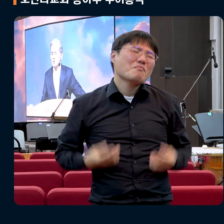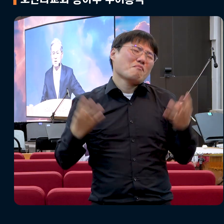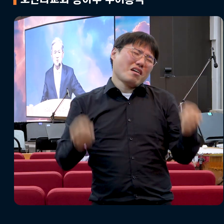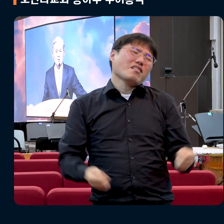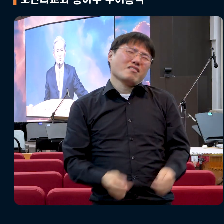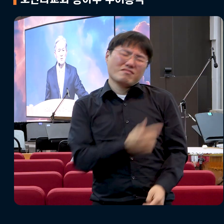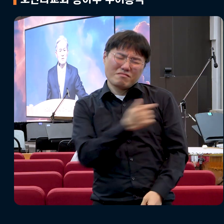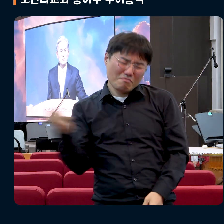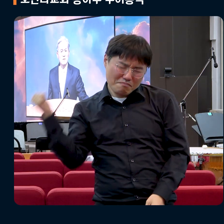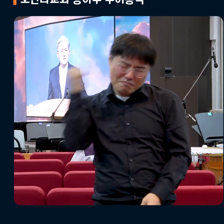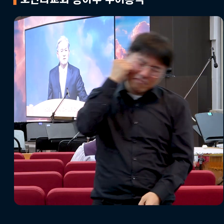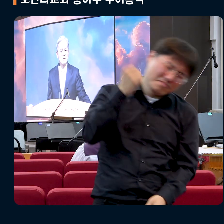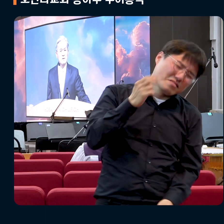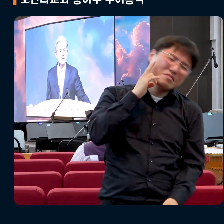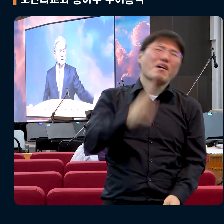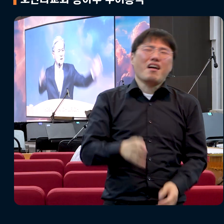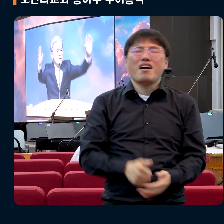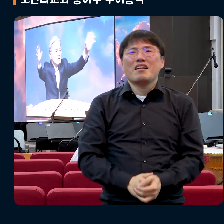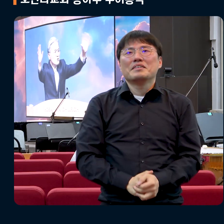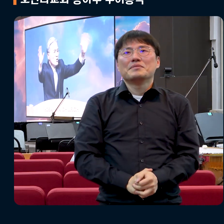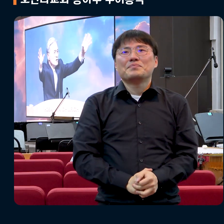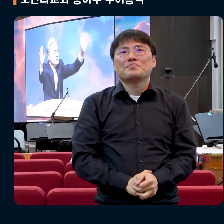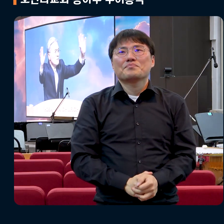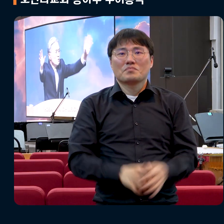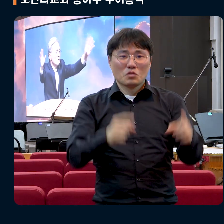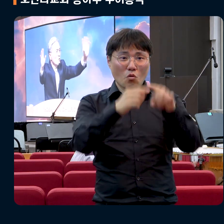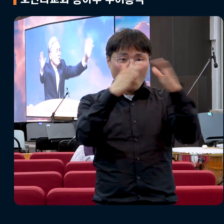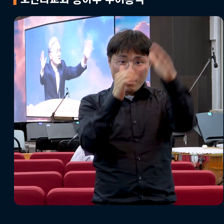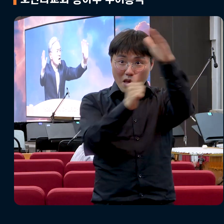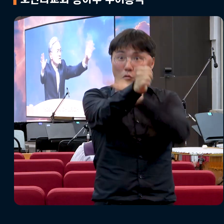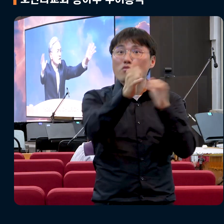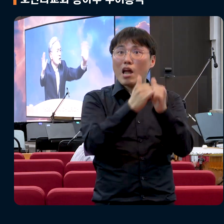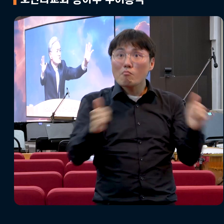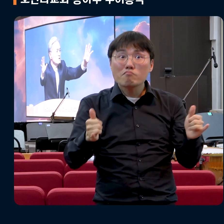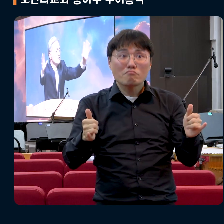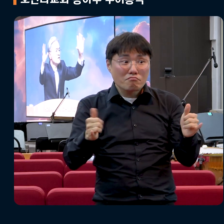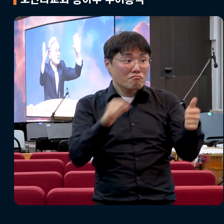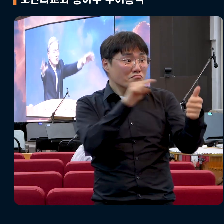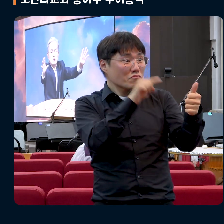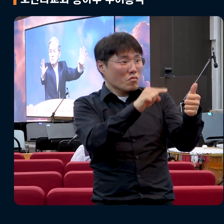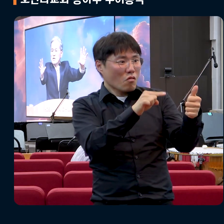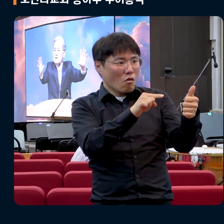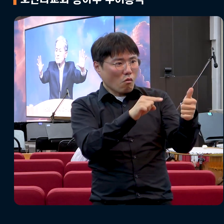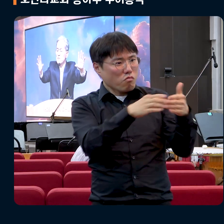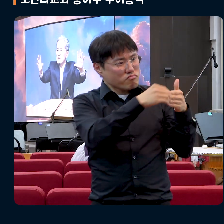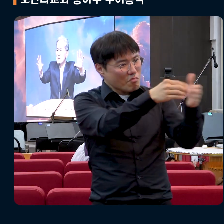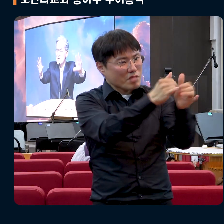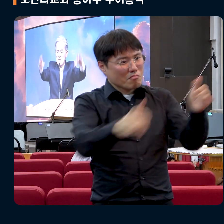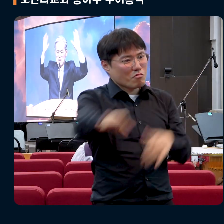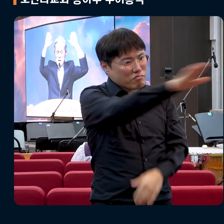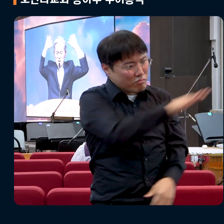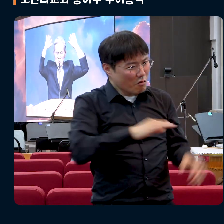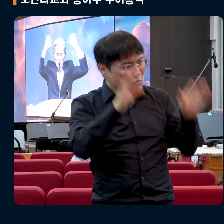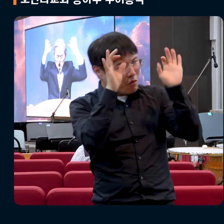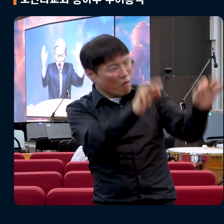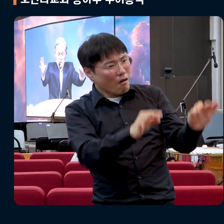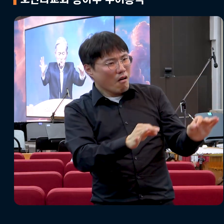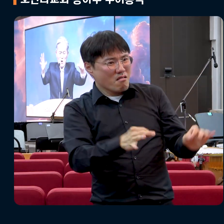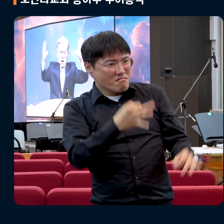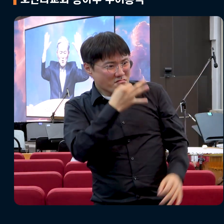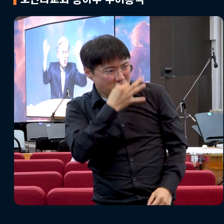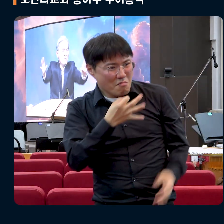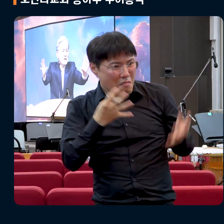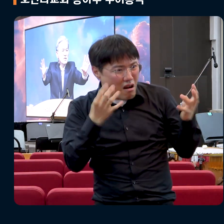예, 이건 치명타죠. 예, 교회를 대표한다고, 상징한다고 할 수 있는 리더십들이, 예,